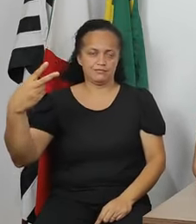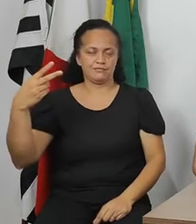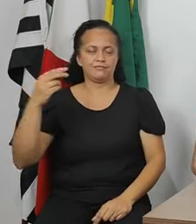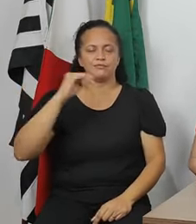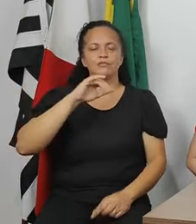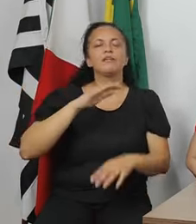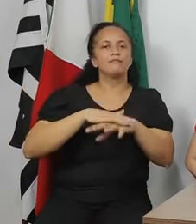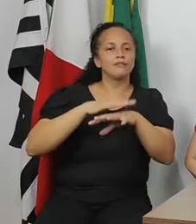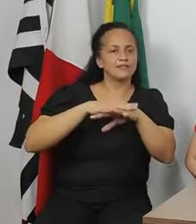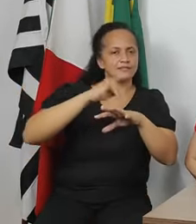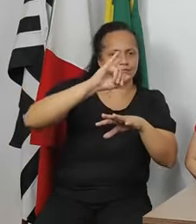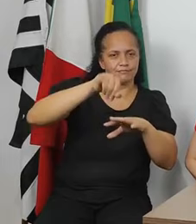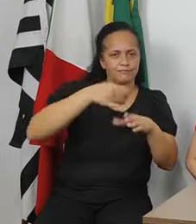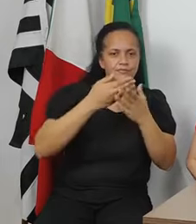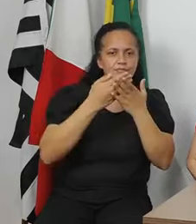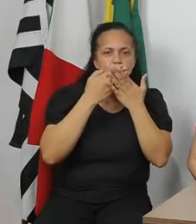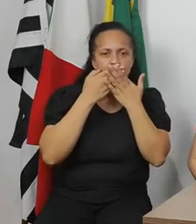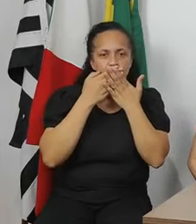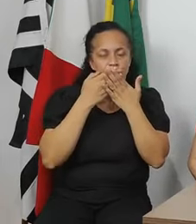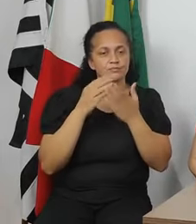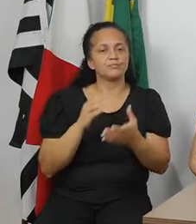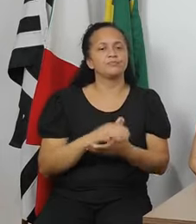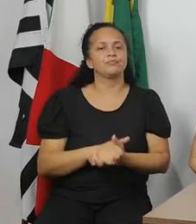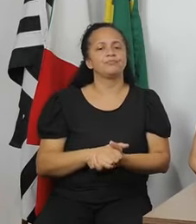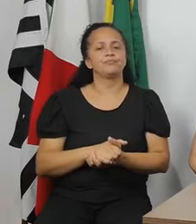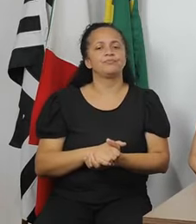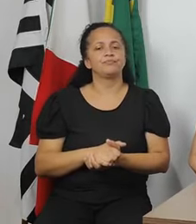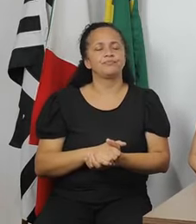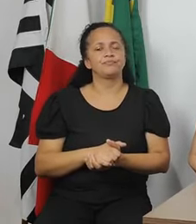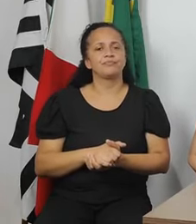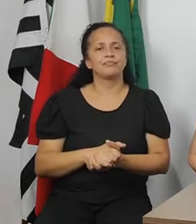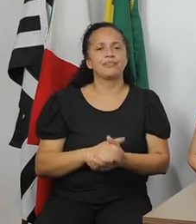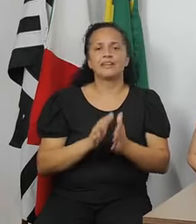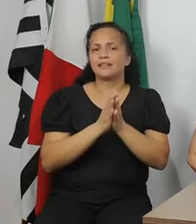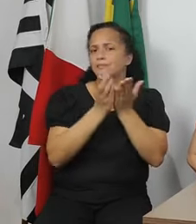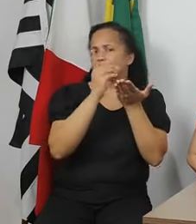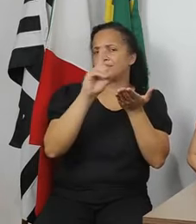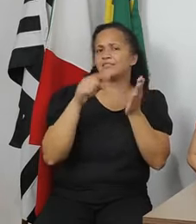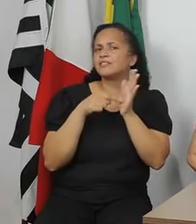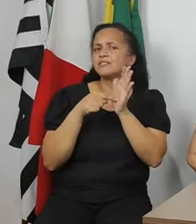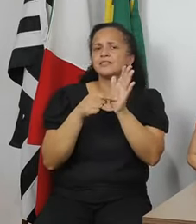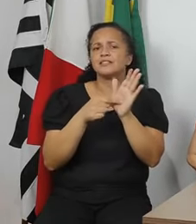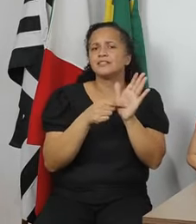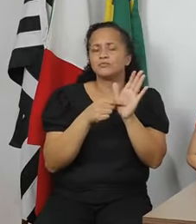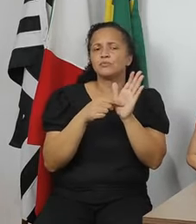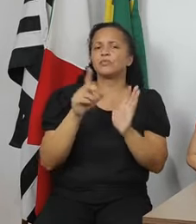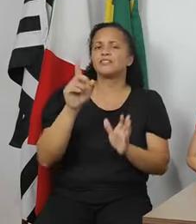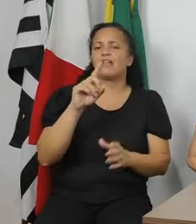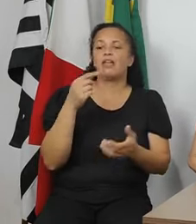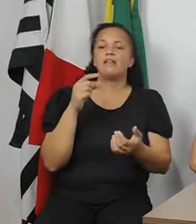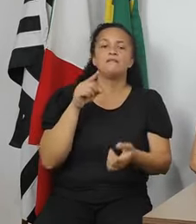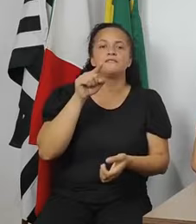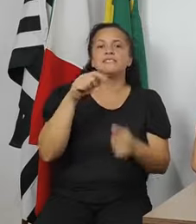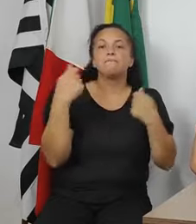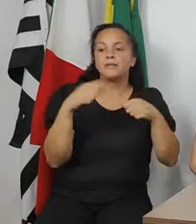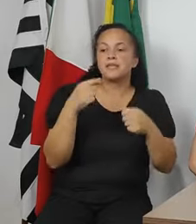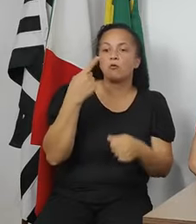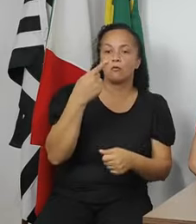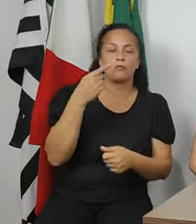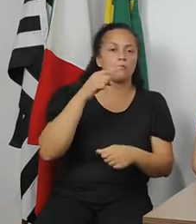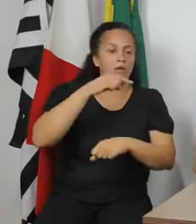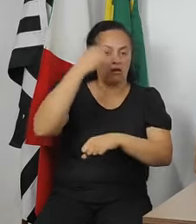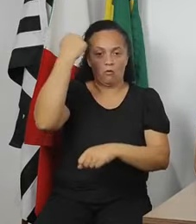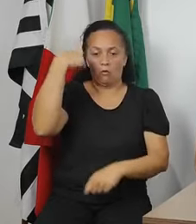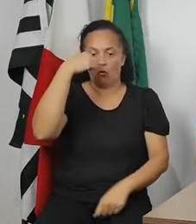do jejum. Como a Nani falou, na Bíblia não tem nada dizendo, você tem que jejuar 1 hora, 2 horas,